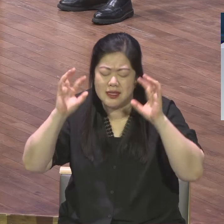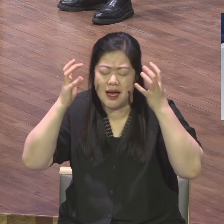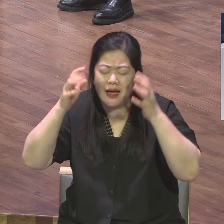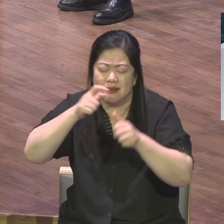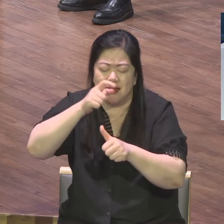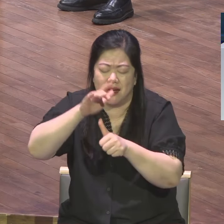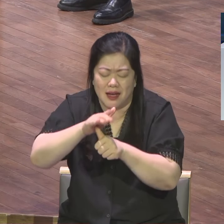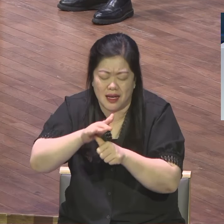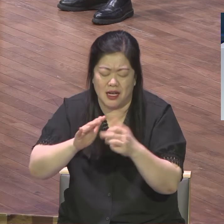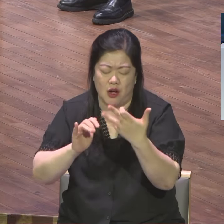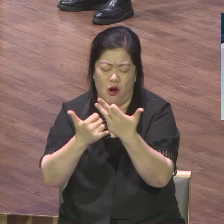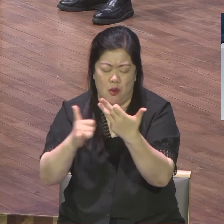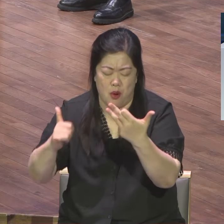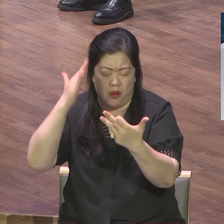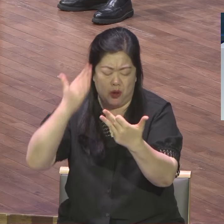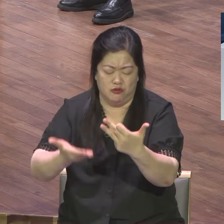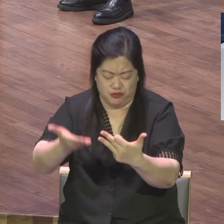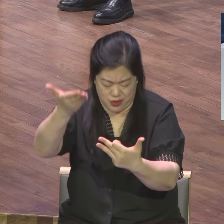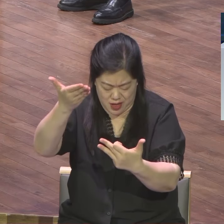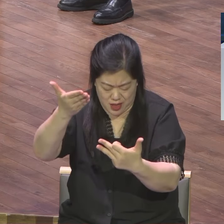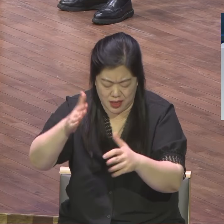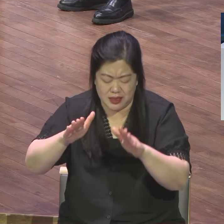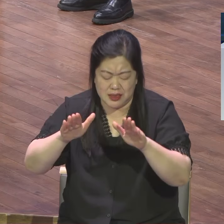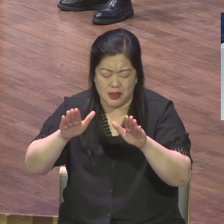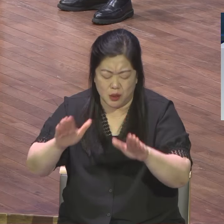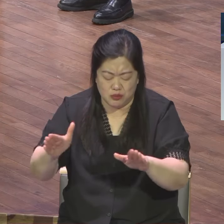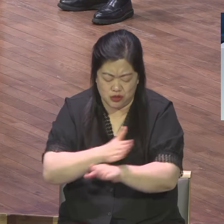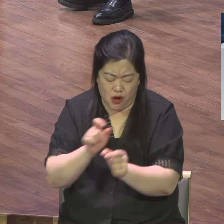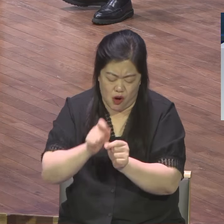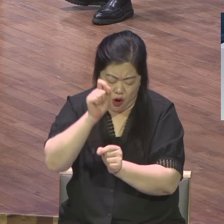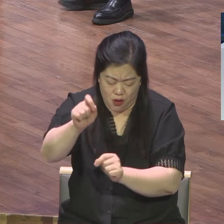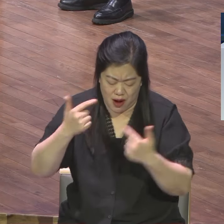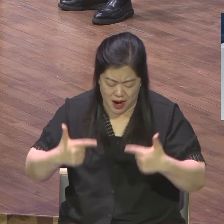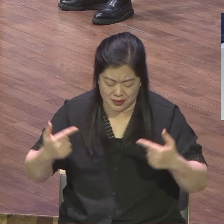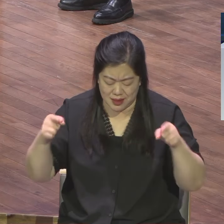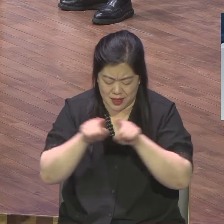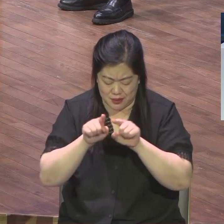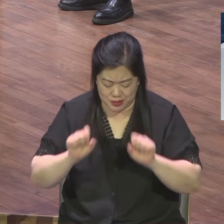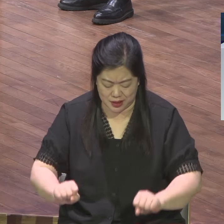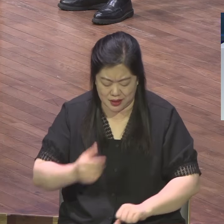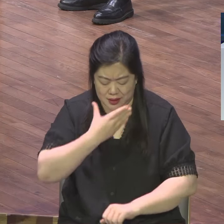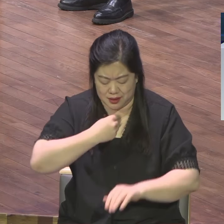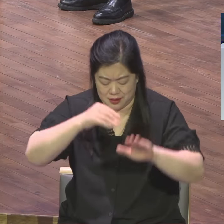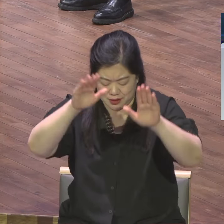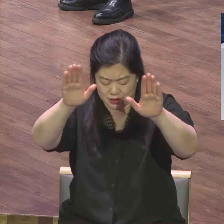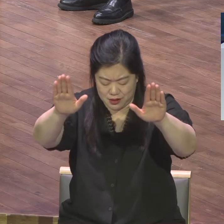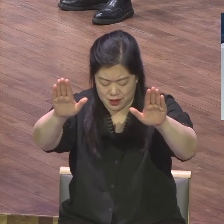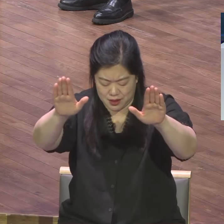위에 지금부터 영원까지 항상 함께 있을지어다. 아멘.